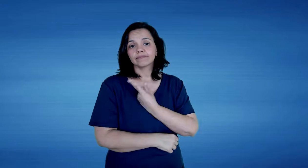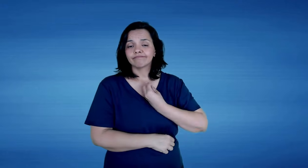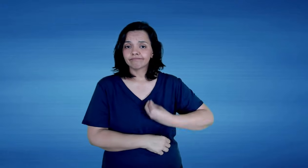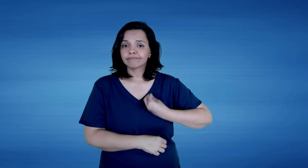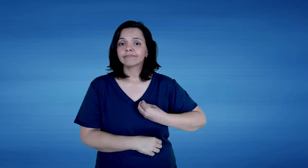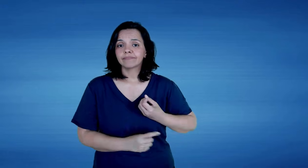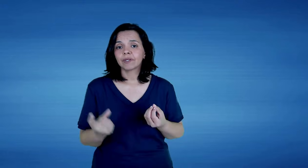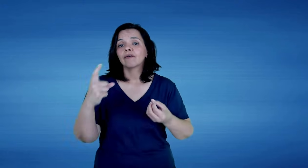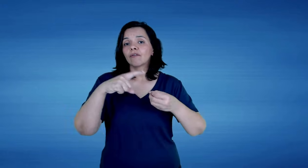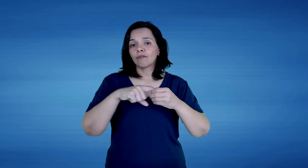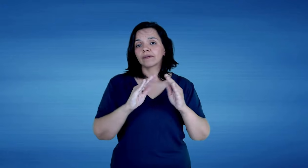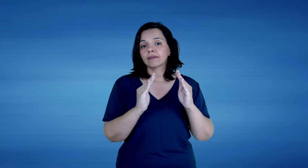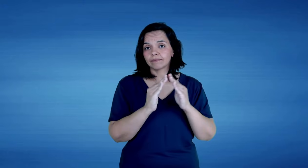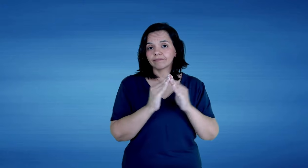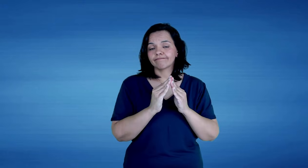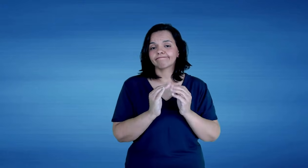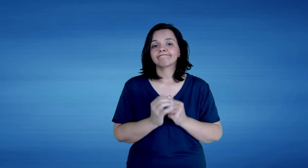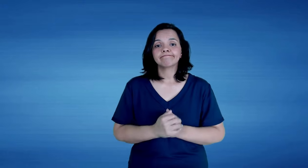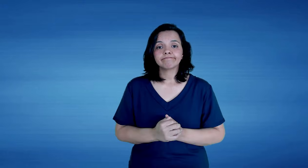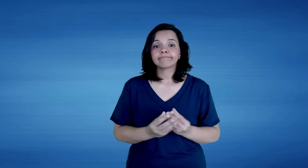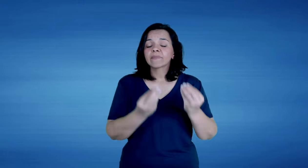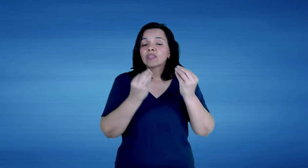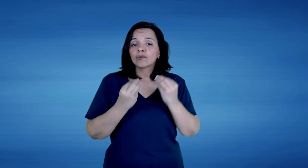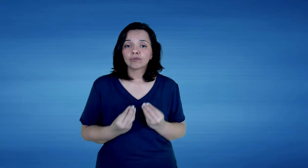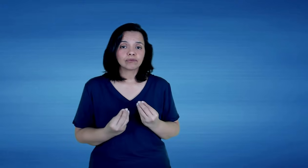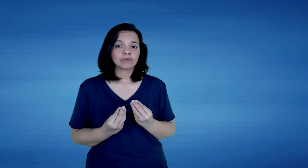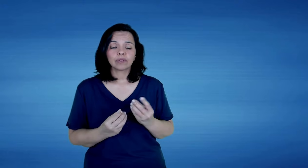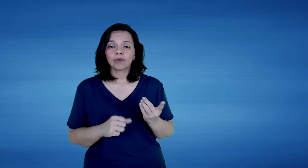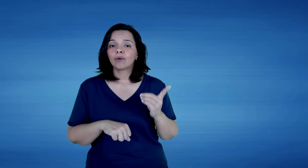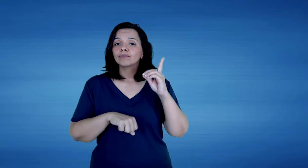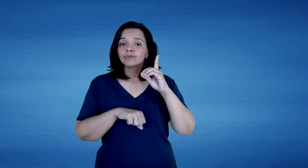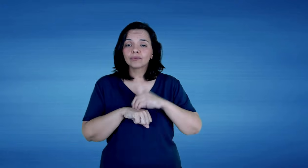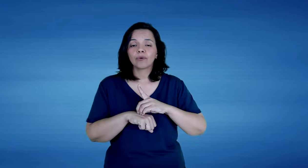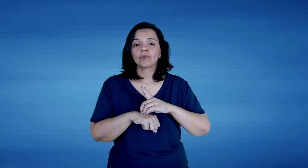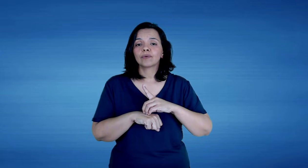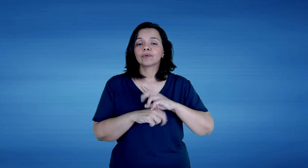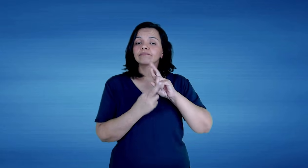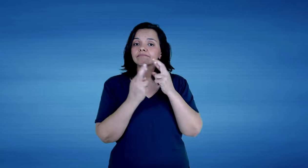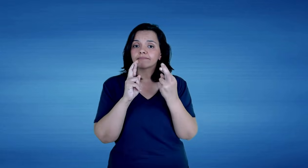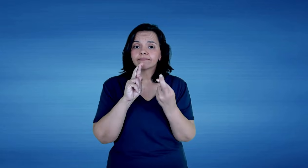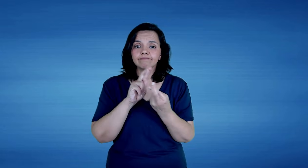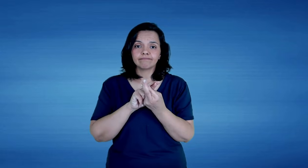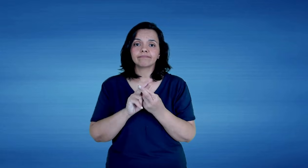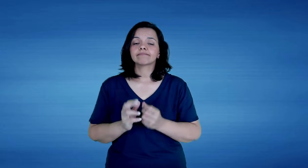E por isso precisamos ser gratos a Deus, porque através dele nós podemos voltar.